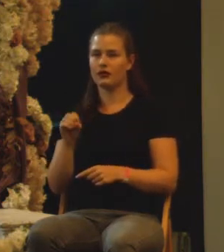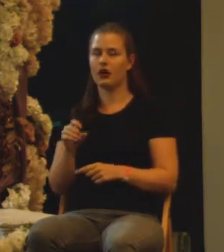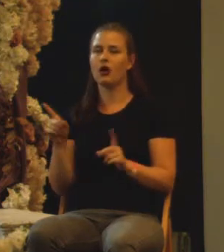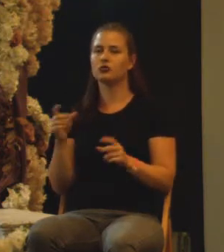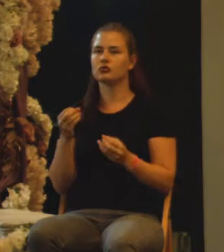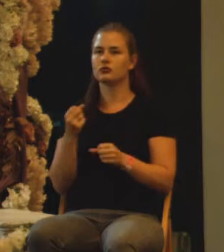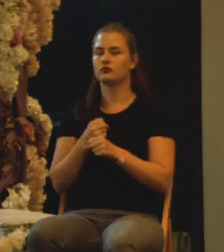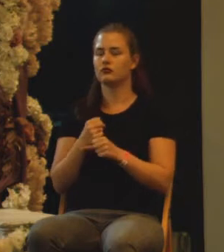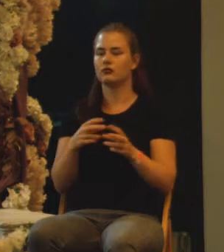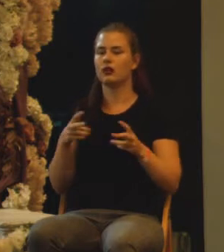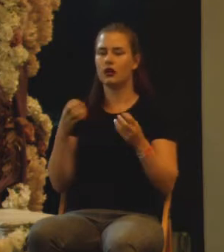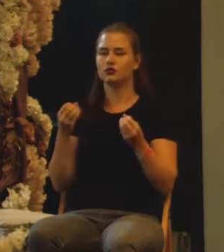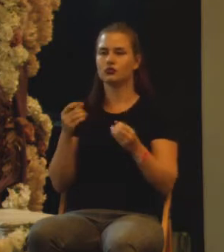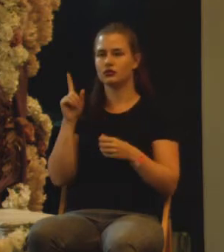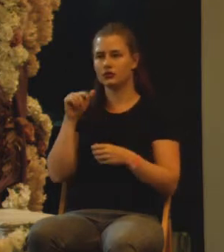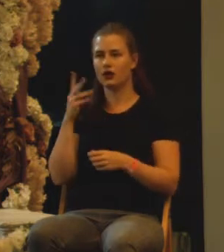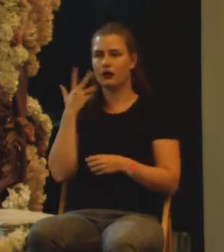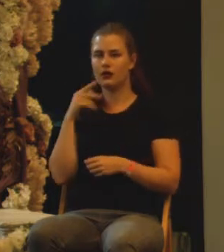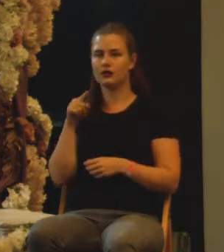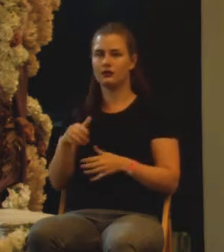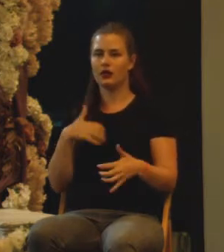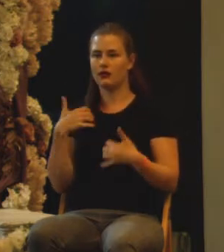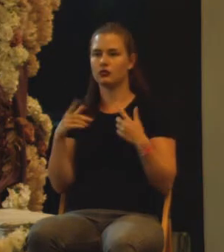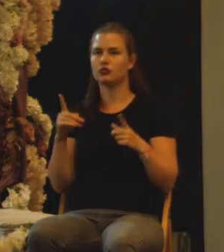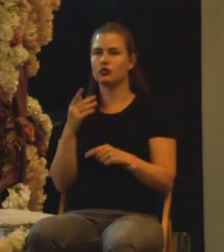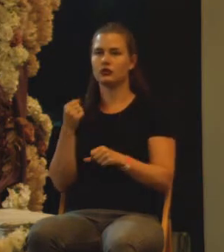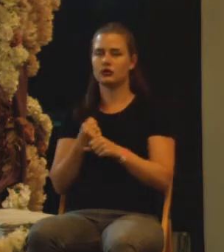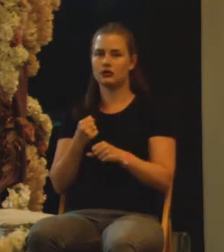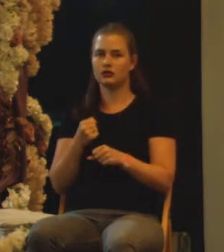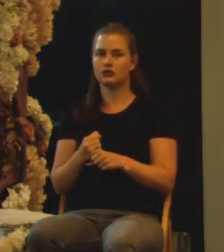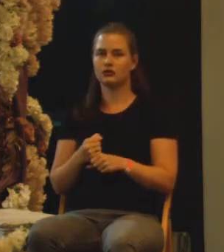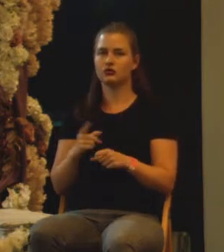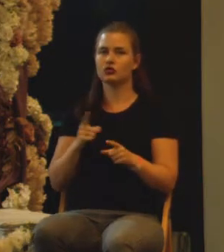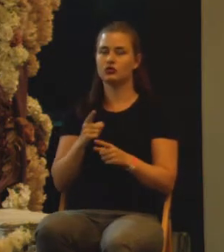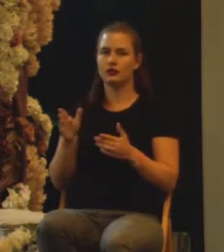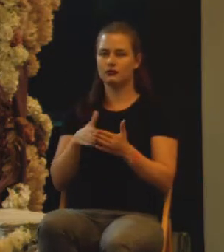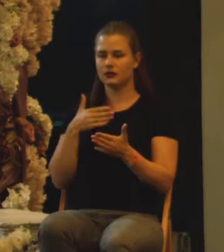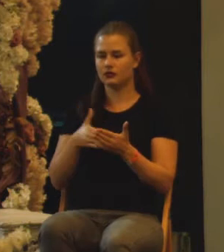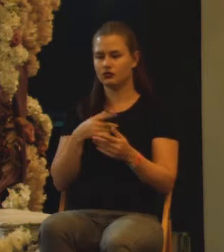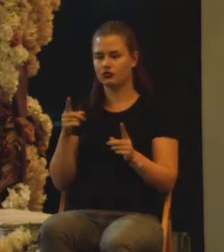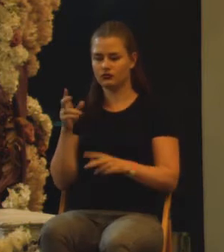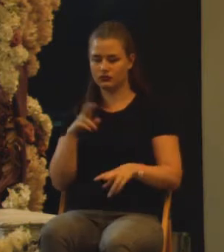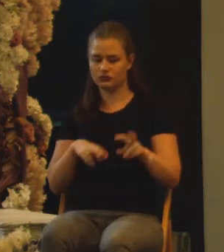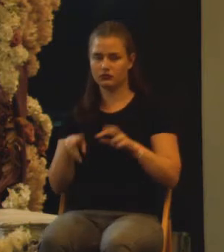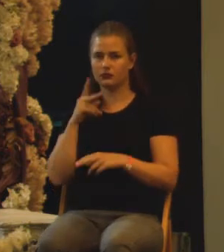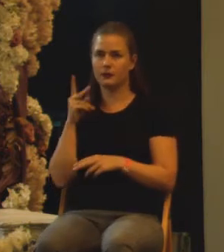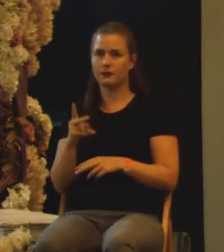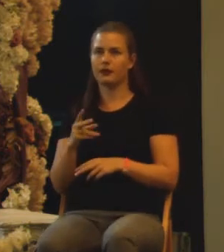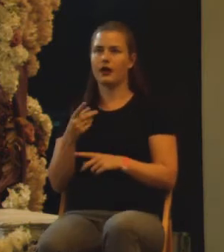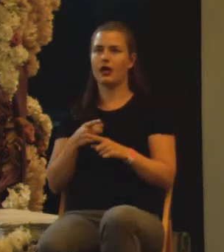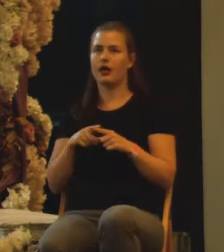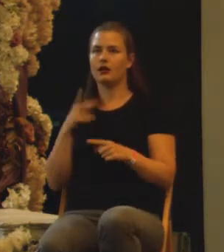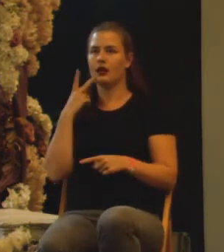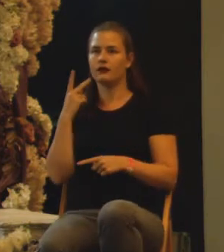делать? Как еще? Ну, вот, знаете, когда тебе тревожно, что ты делаешь там? Что-то перелистываешь, что-то там, не знаю. Это